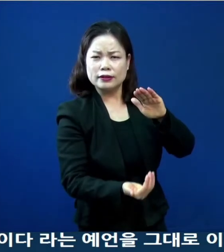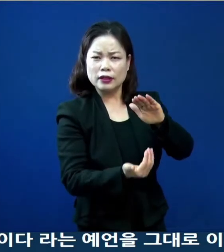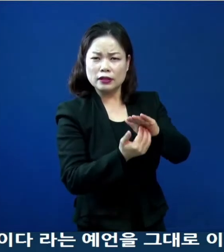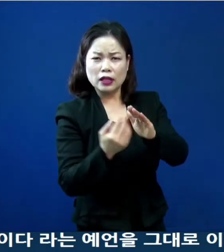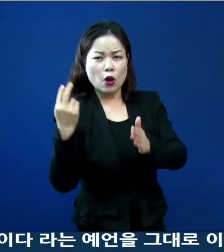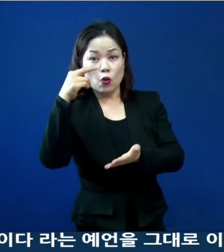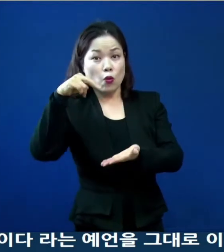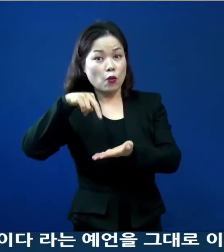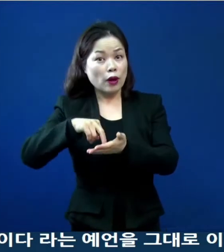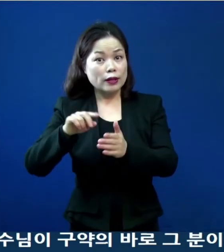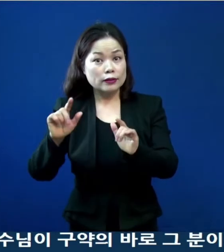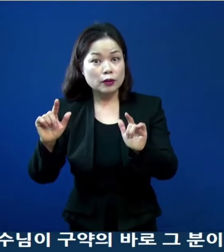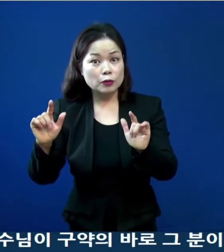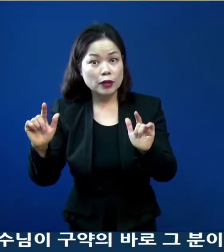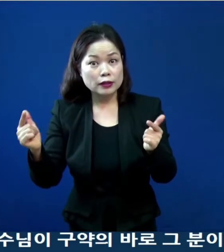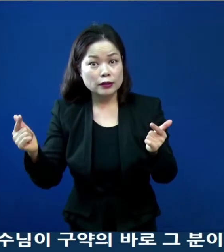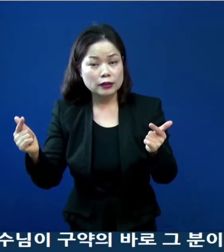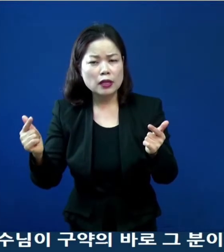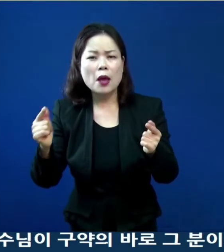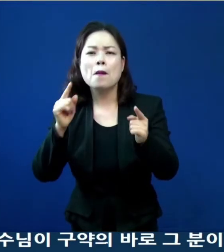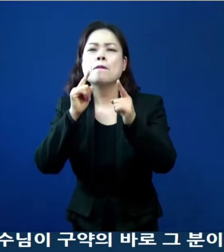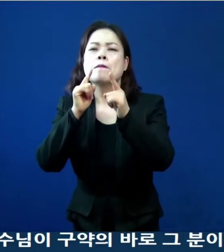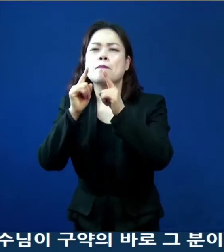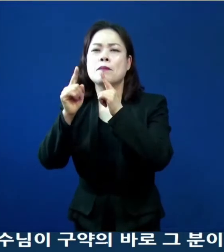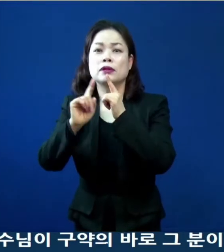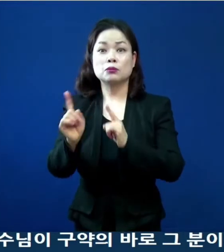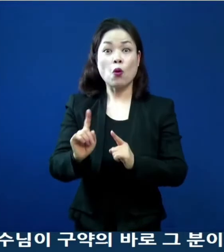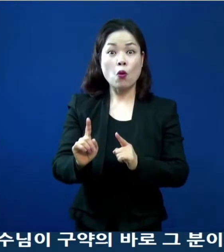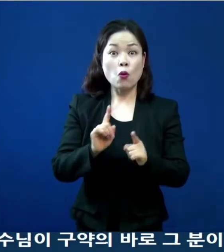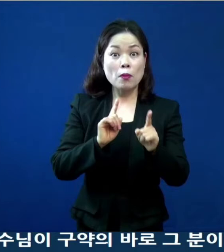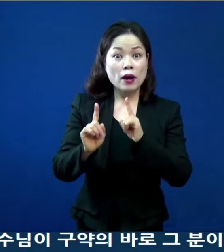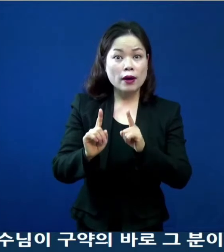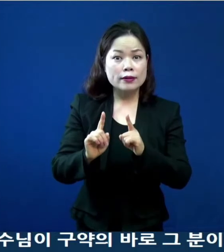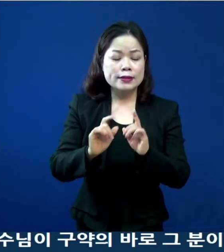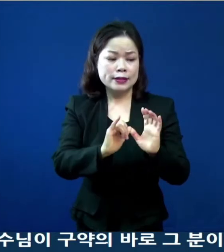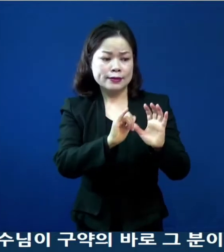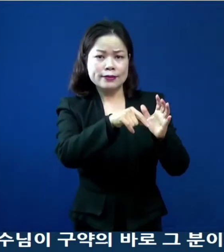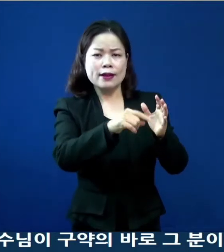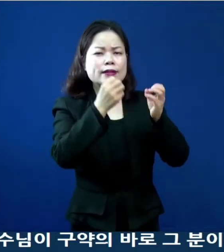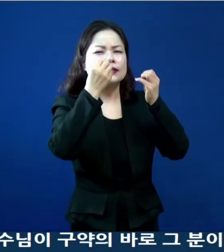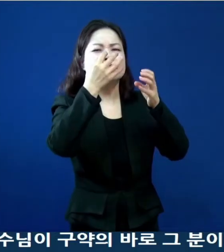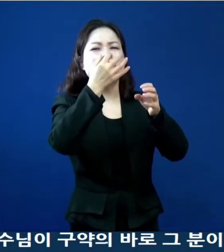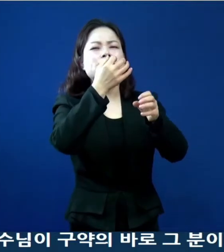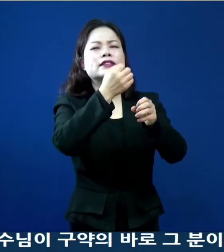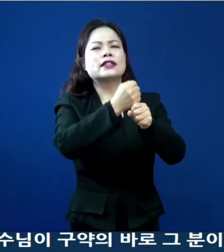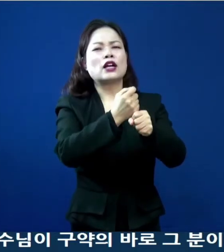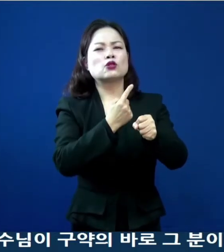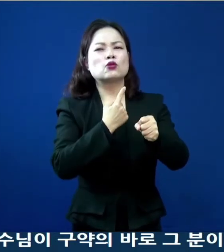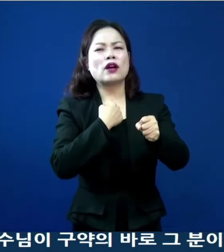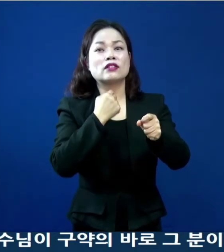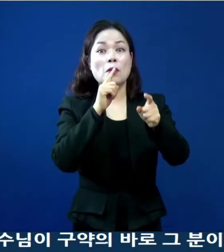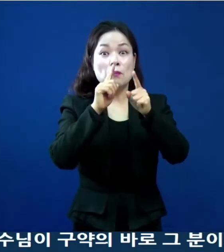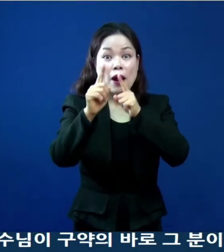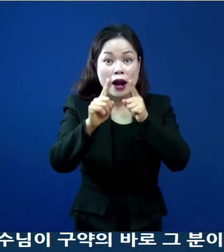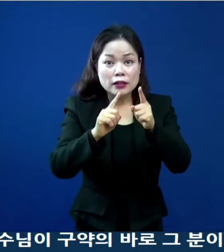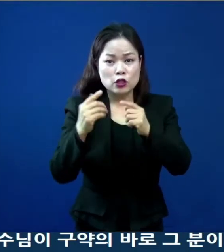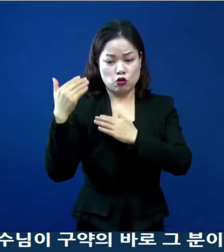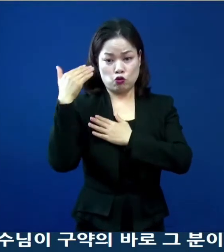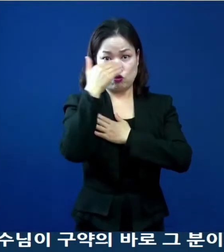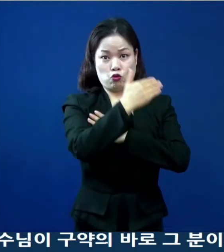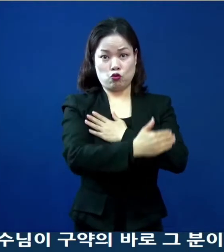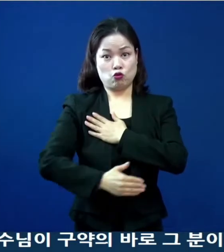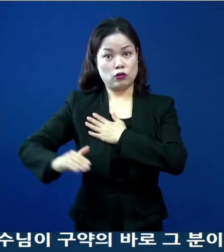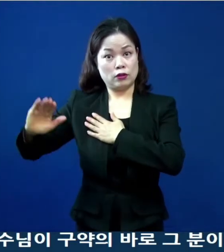관점이 아니라 말씀이, 어떤 말씀입니까? 세상을 창조하셨던 그 말씀이 육신이